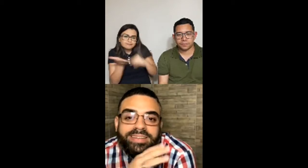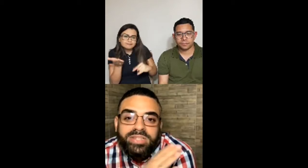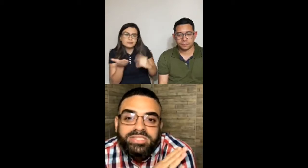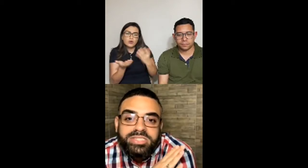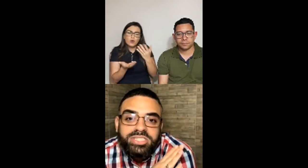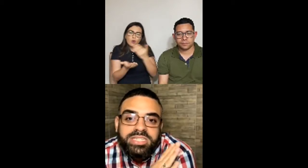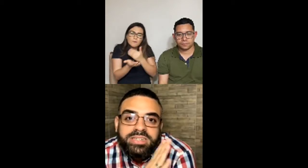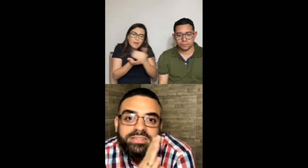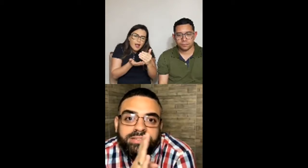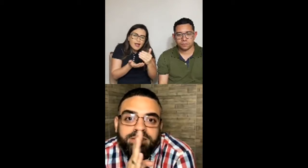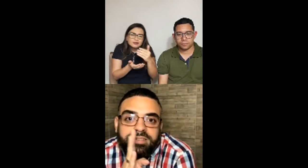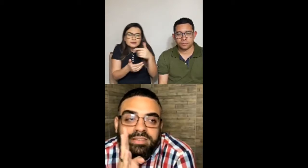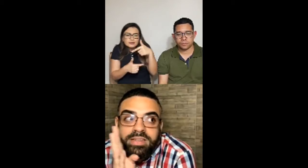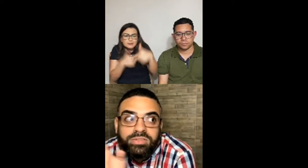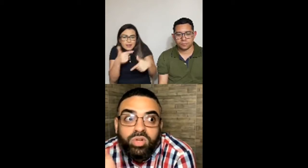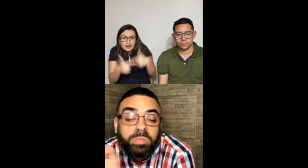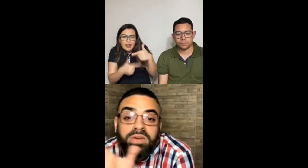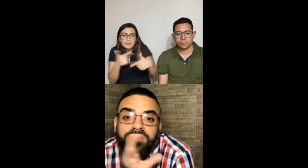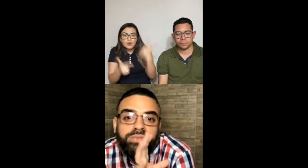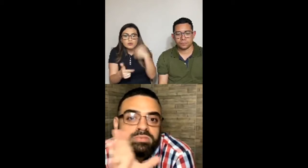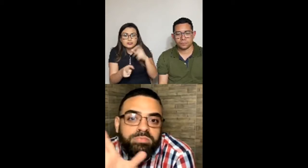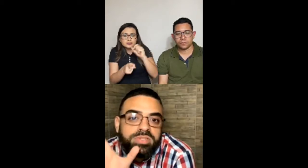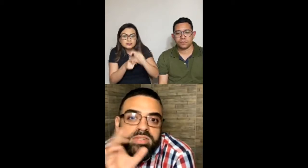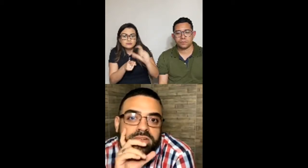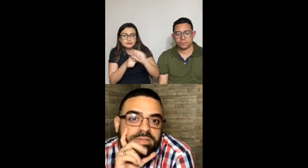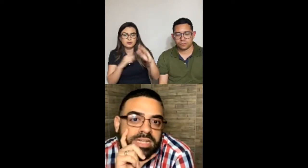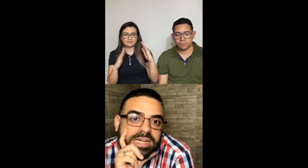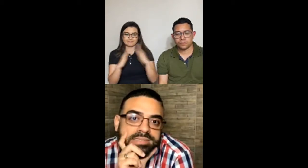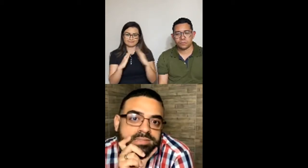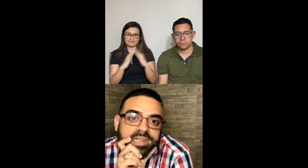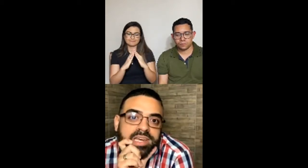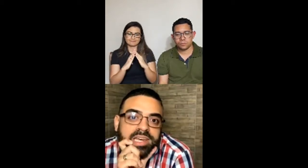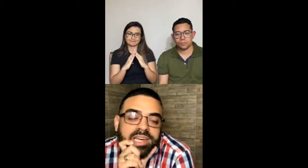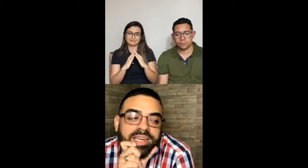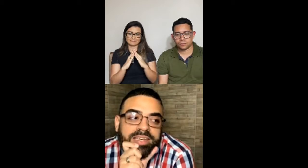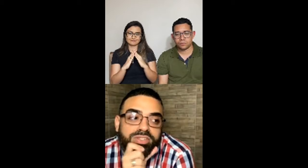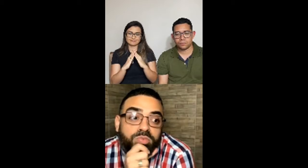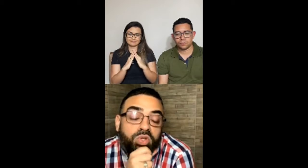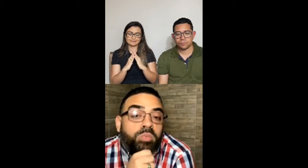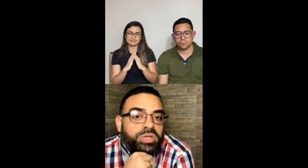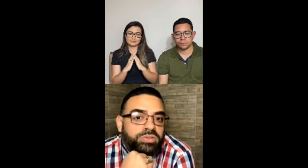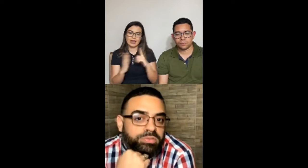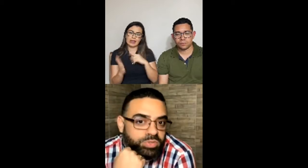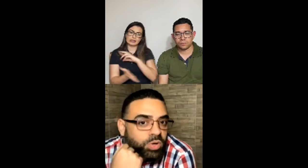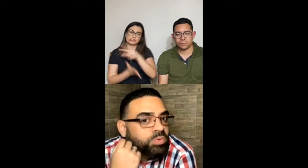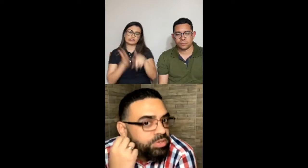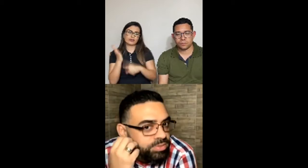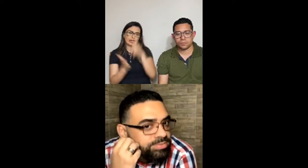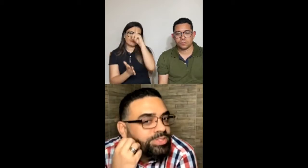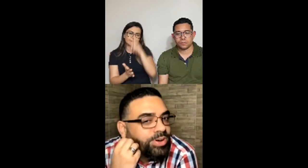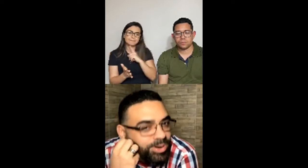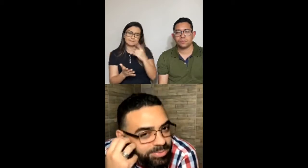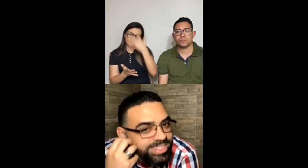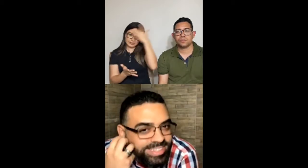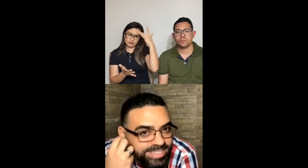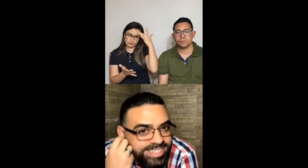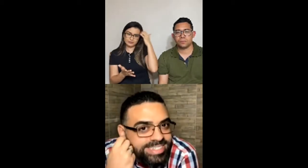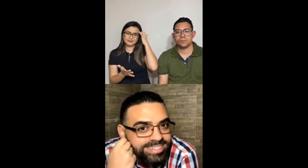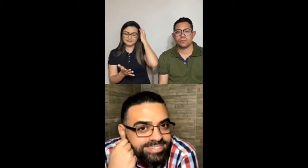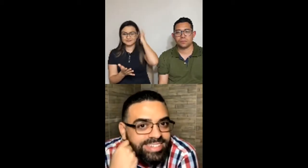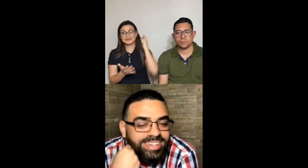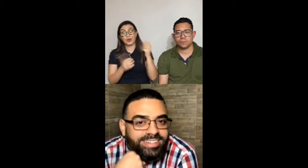e começando a alugar sua casa e começar a trabalhar. Então a gente tinha todo o perfil possível